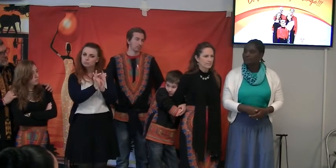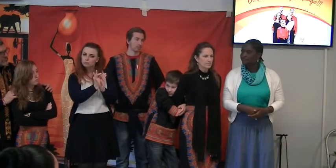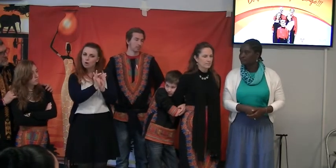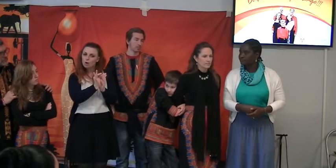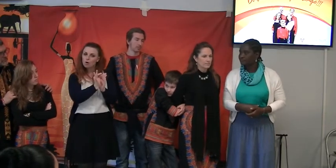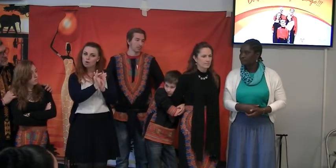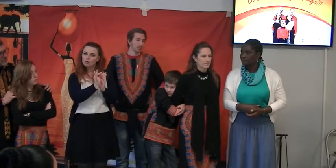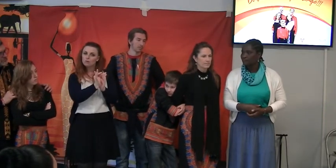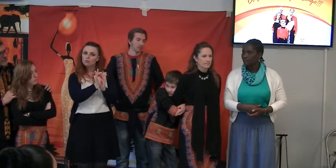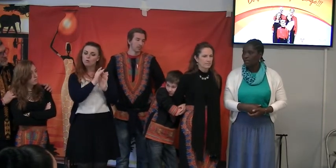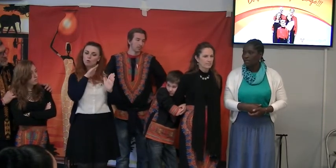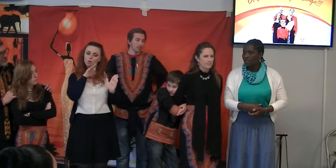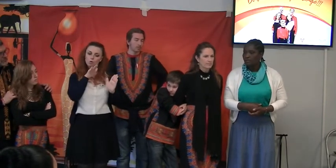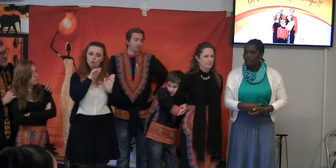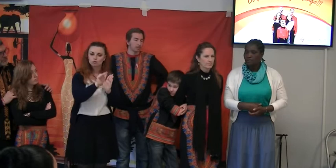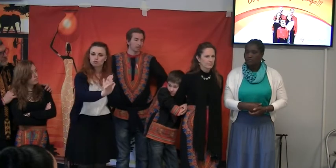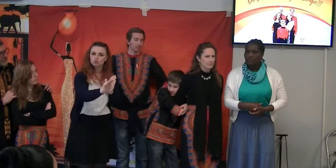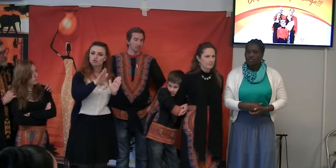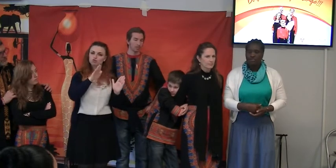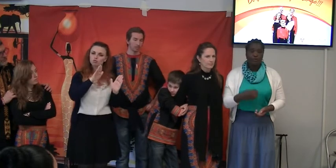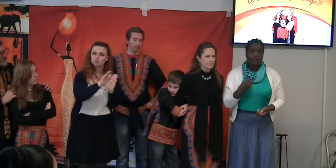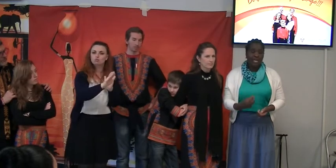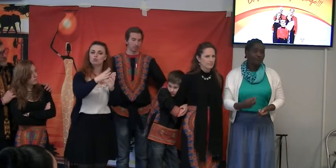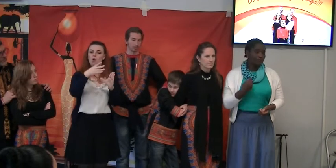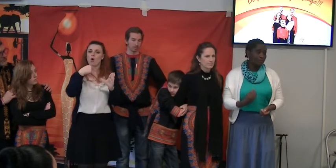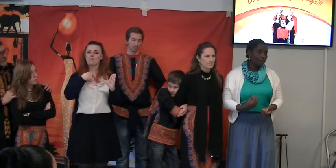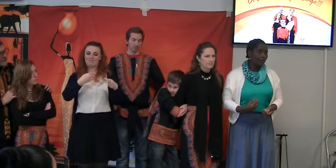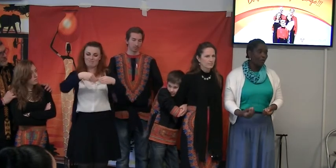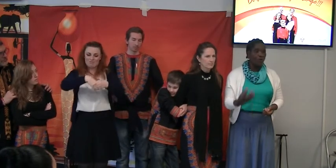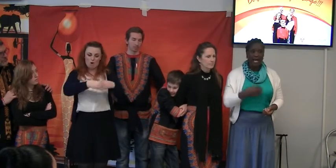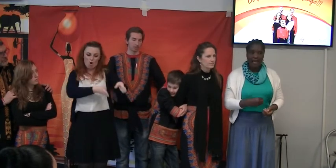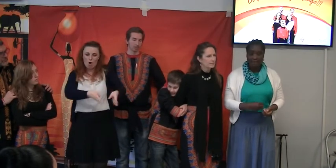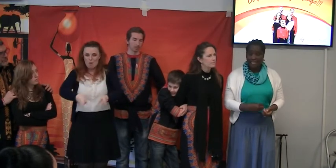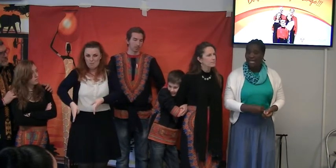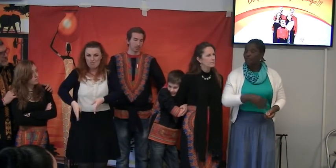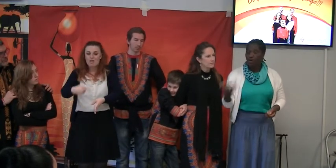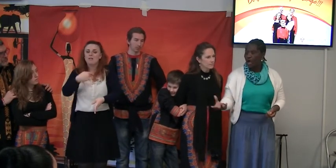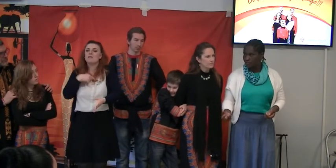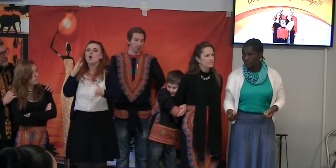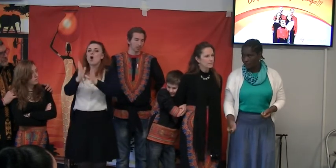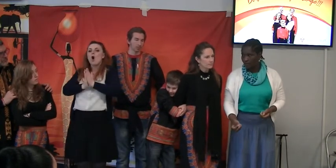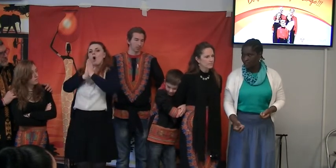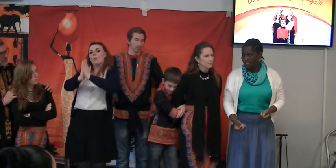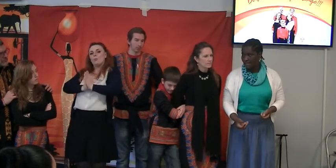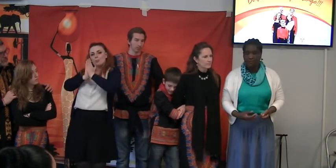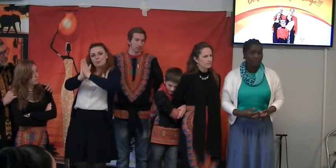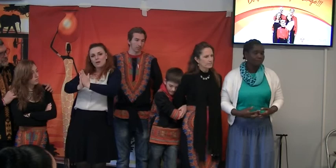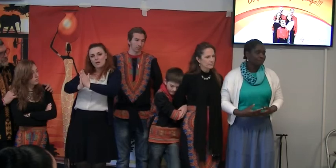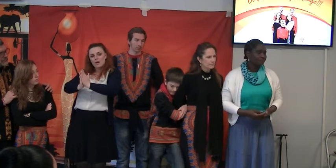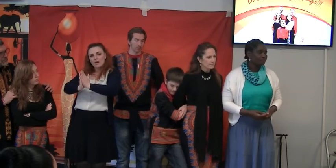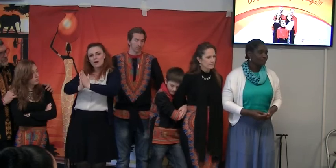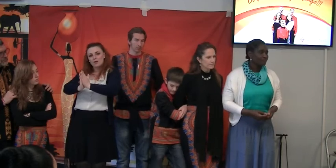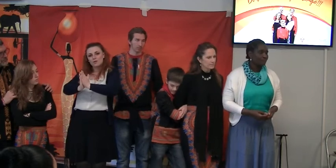2 weeks. Ogni giorno nell'ospedale per quelle 2 settimane. To pray for the people who come in and go out of the hospital.